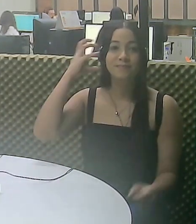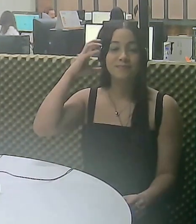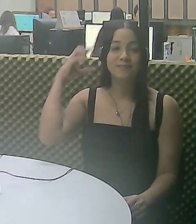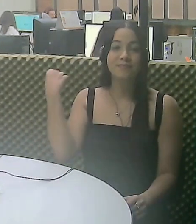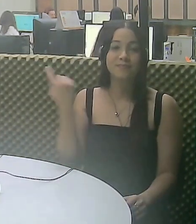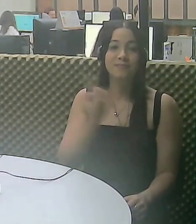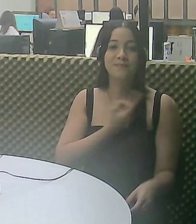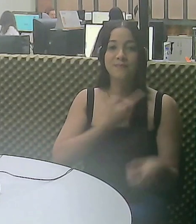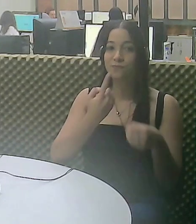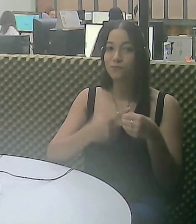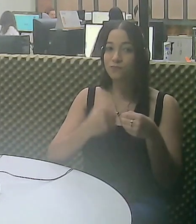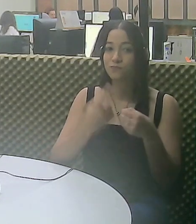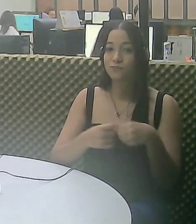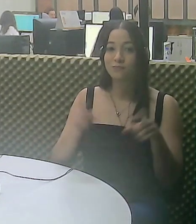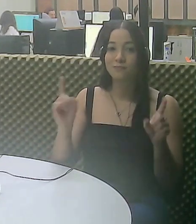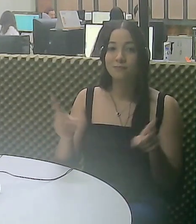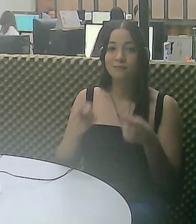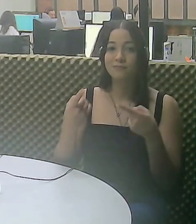Rádio Nossa Cidade.